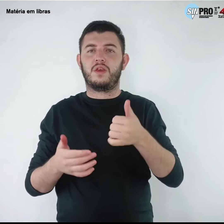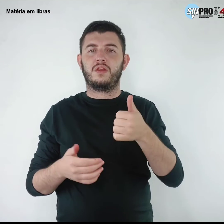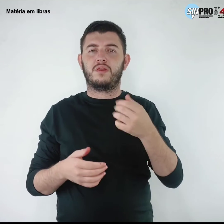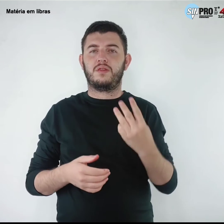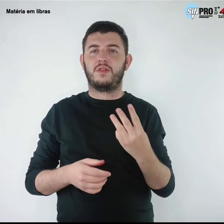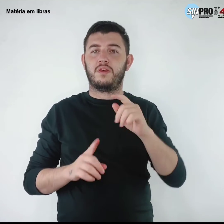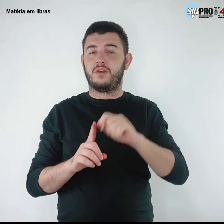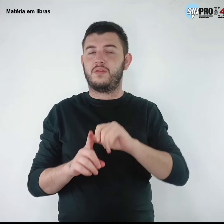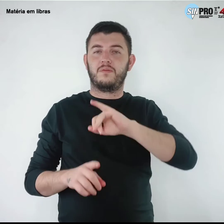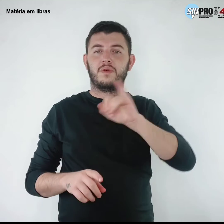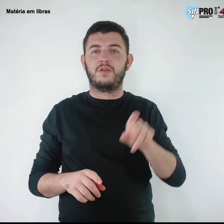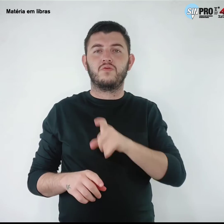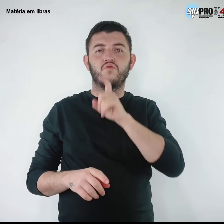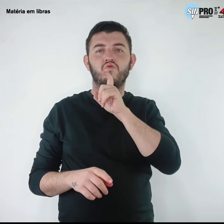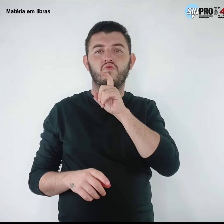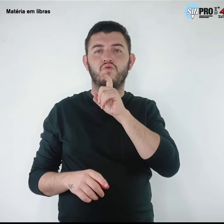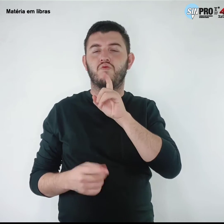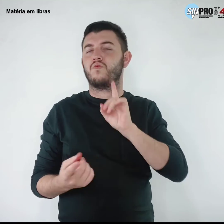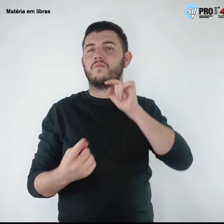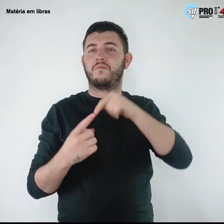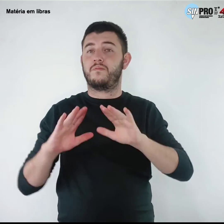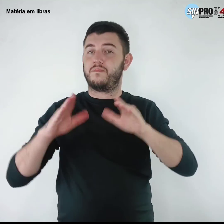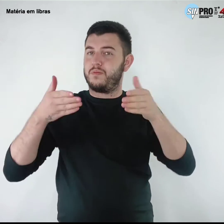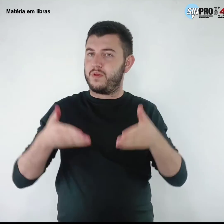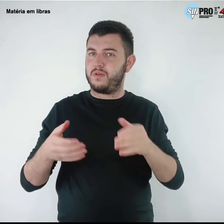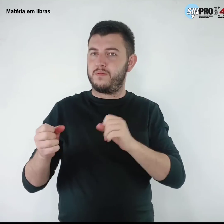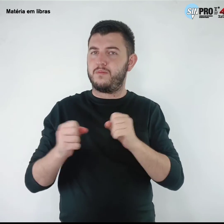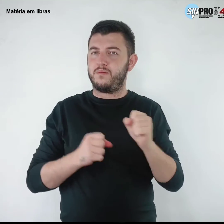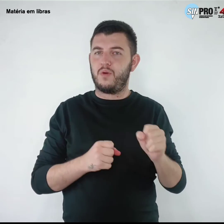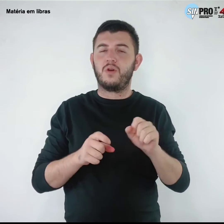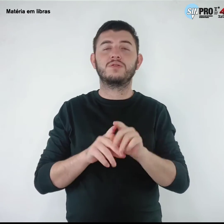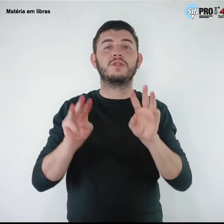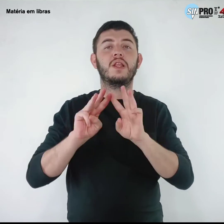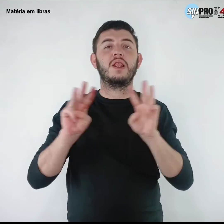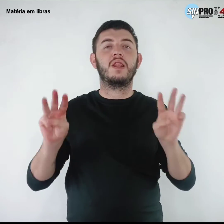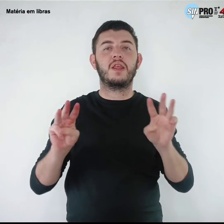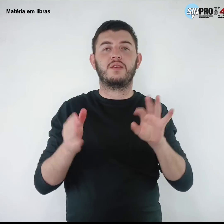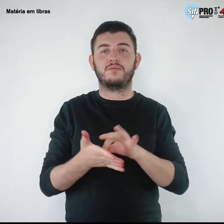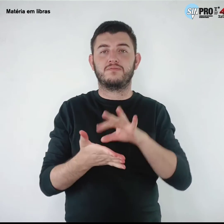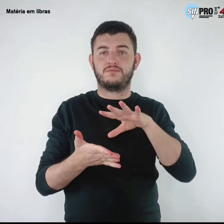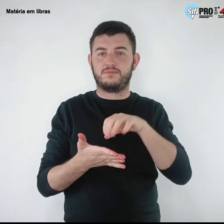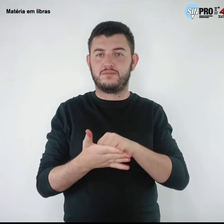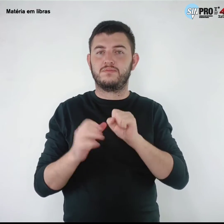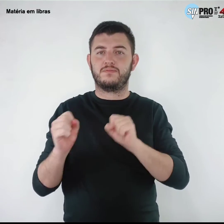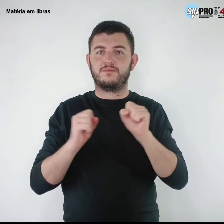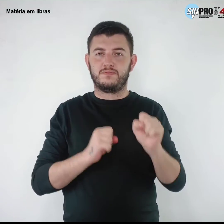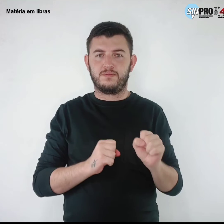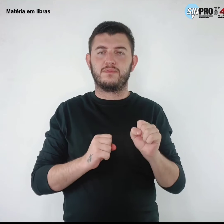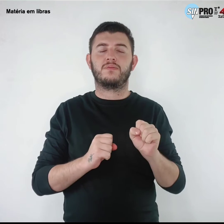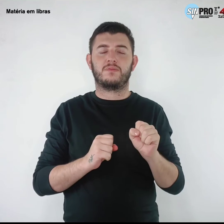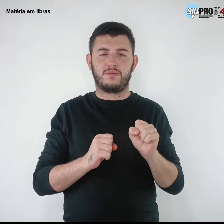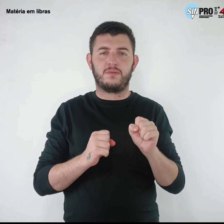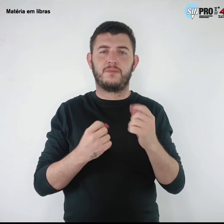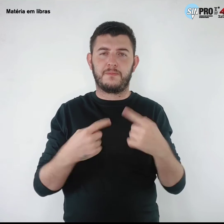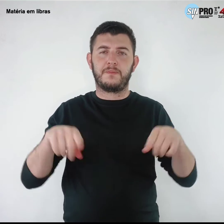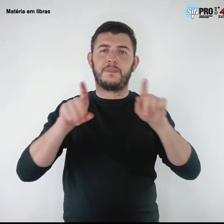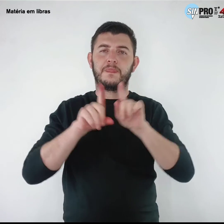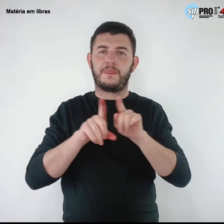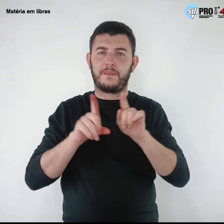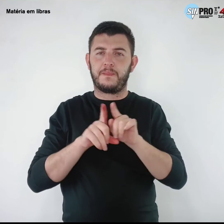julho. Para participar, basta acessar o link e realizar o cadastro e seguir